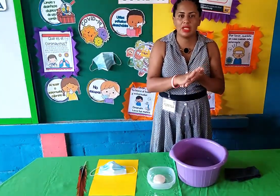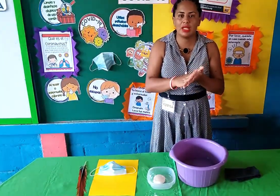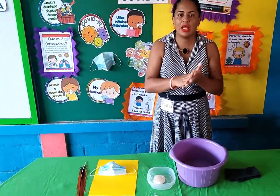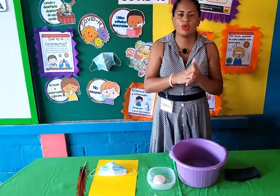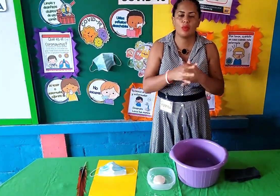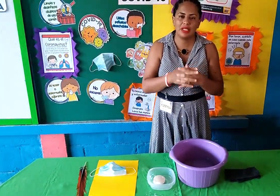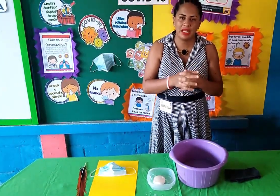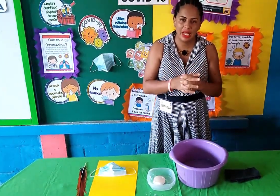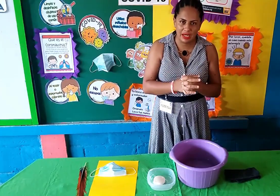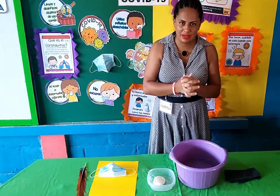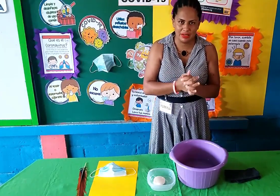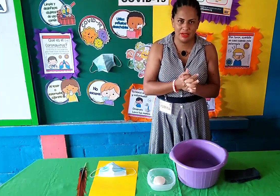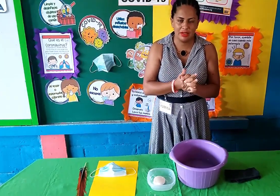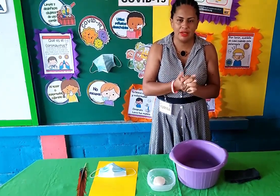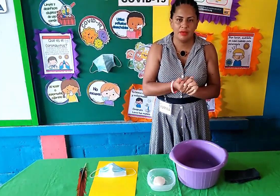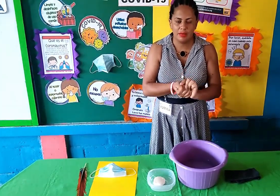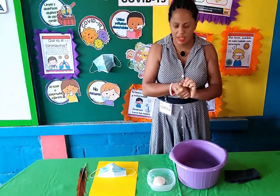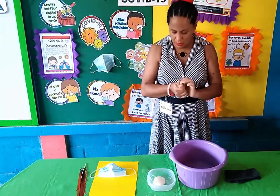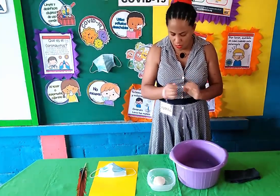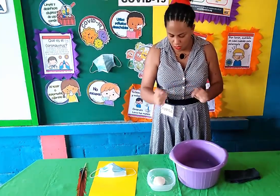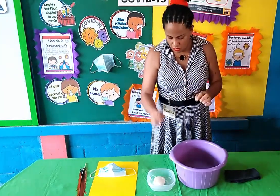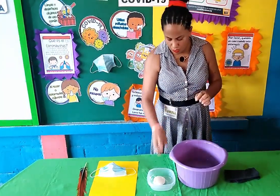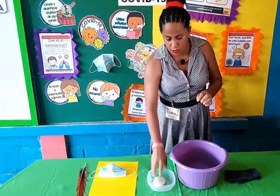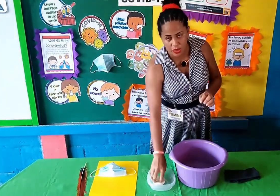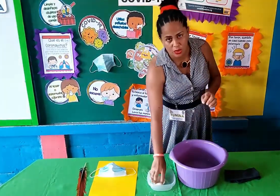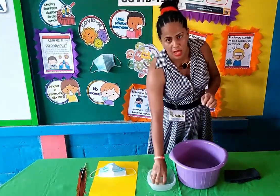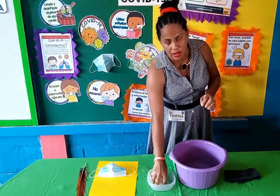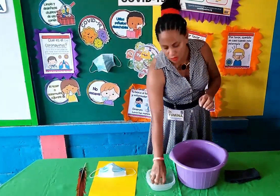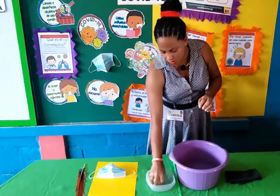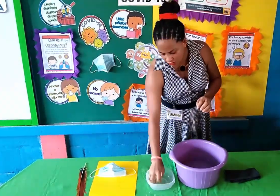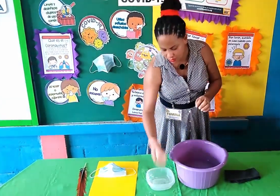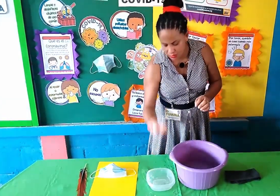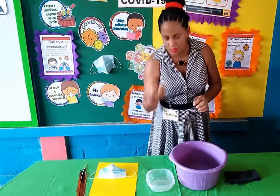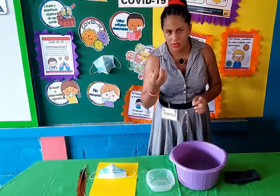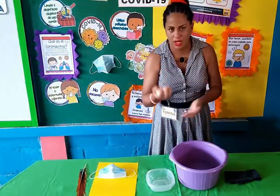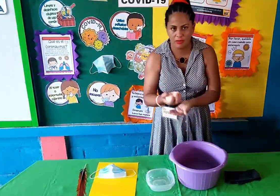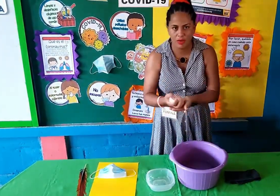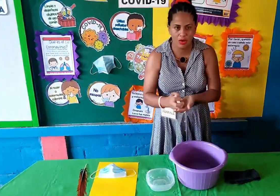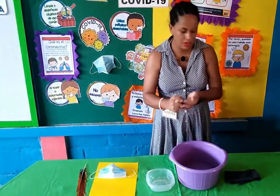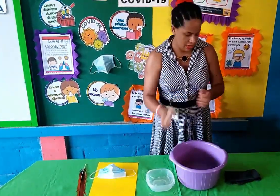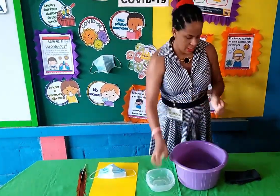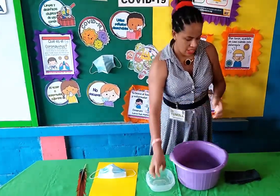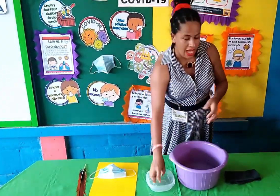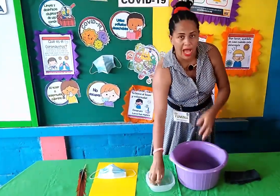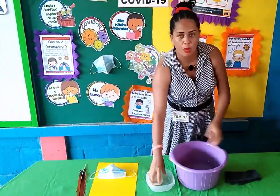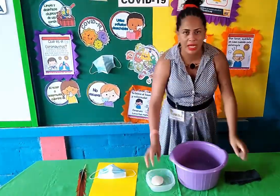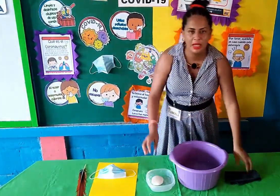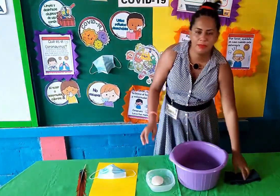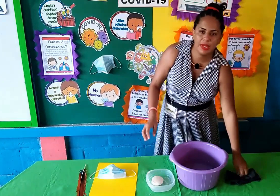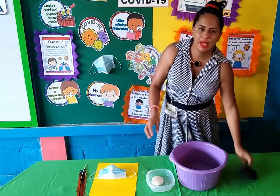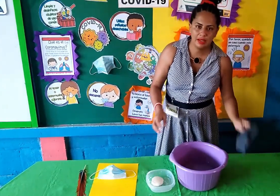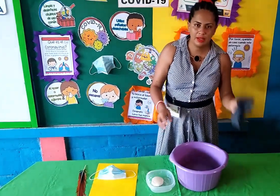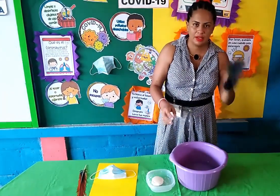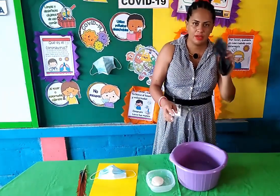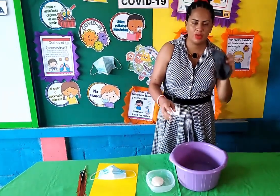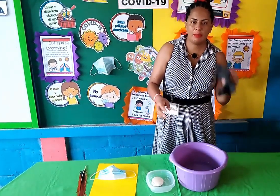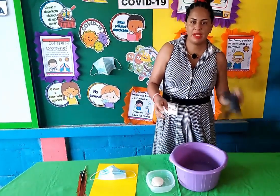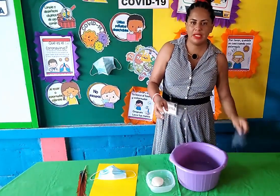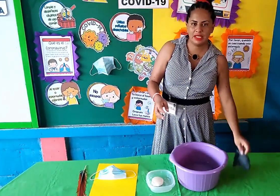tenemos que tener algunos materiales. Mínimo, un poquito de jabón, agua limpia y una mantita